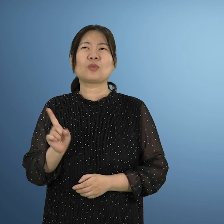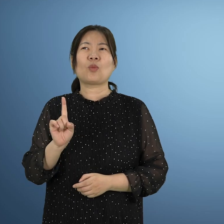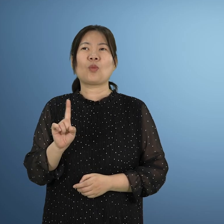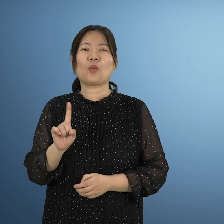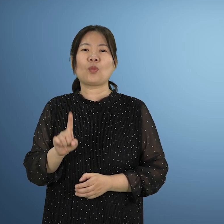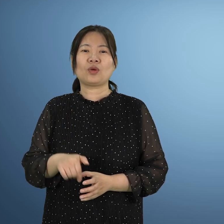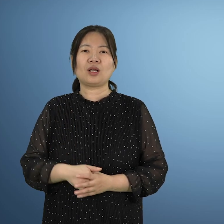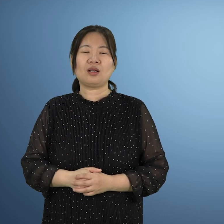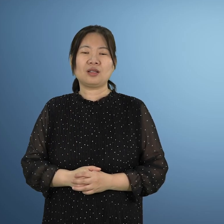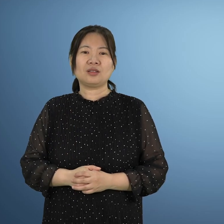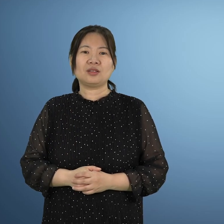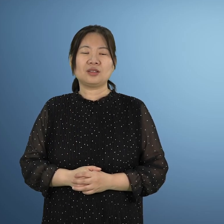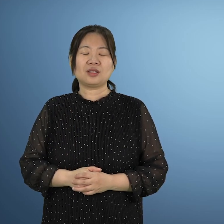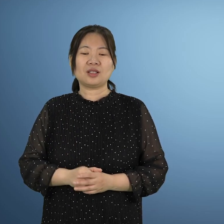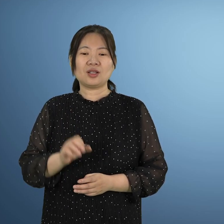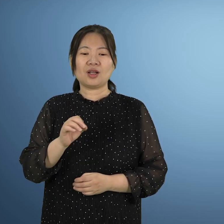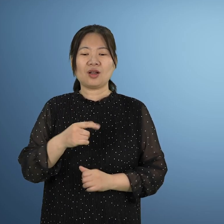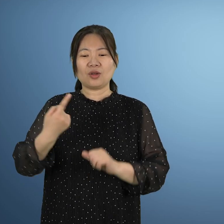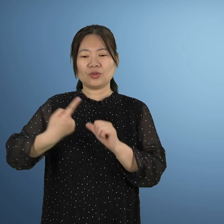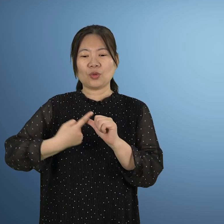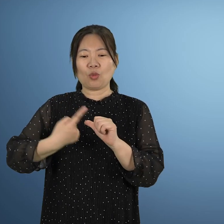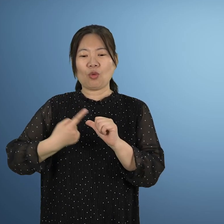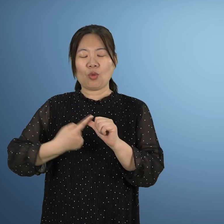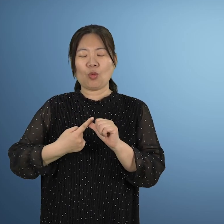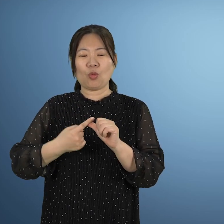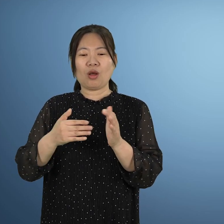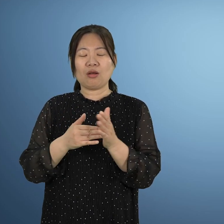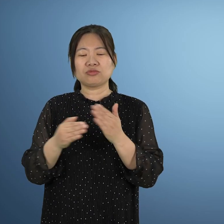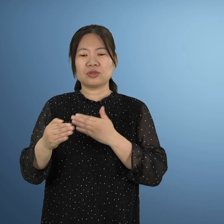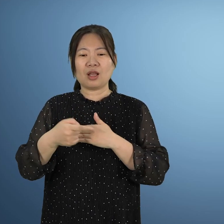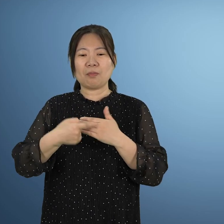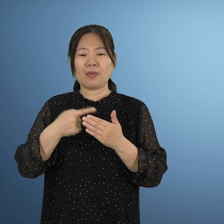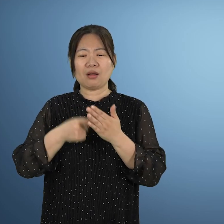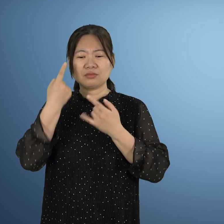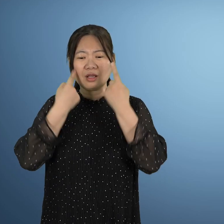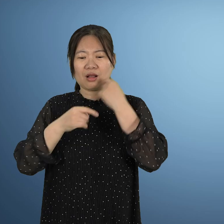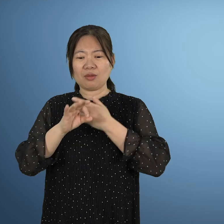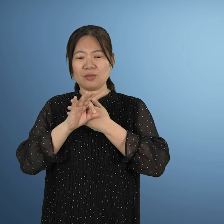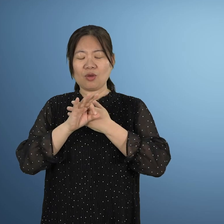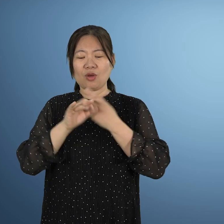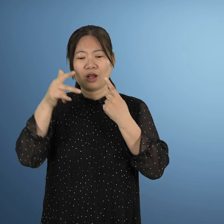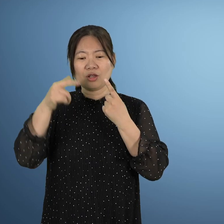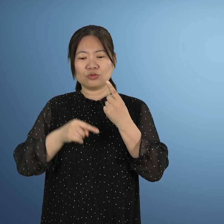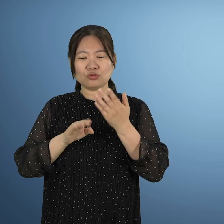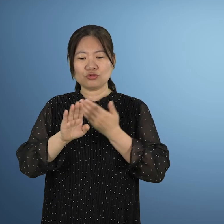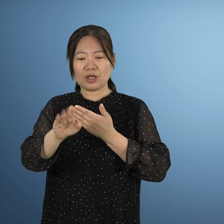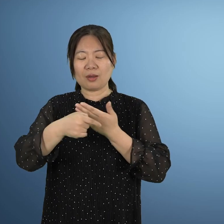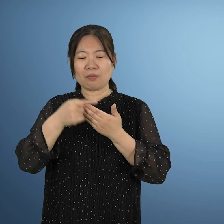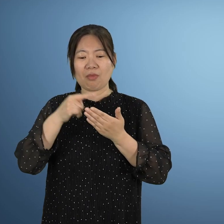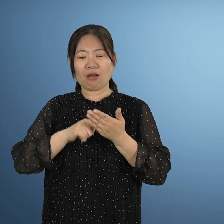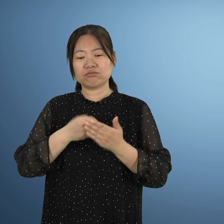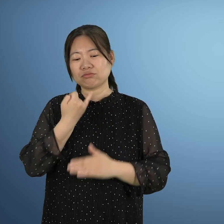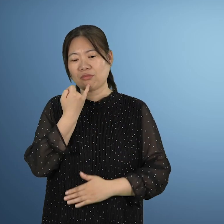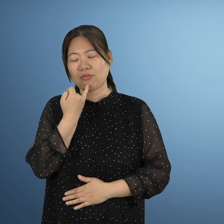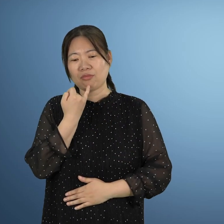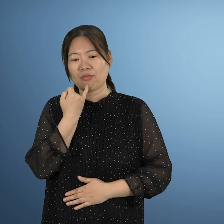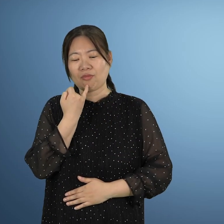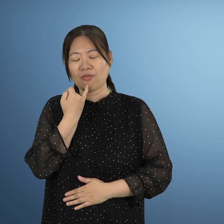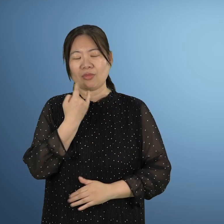차라리 욕을 하고 마음이 상하면 일주일이면 털어지더라고요. 욕을